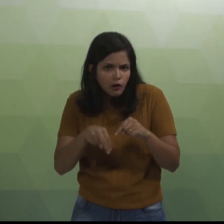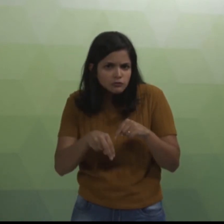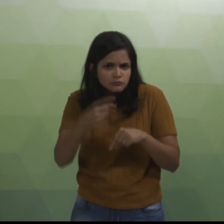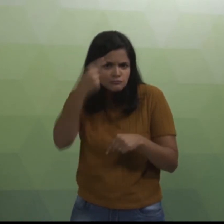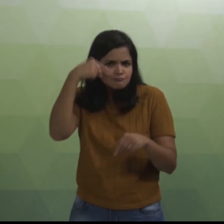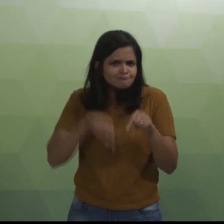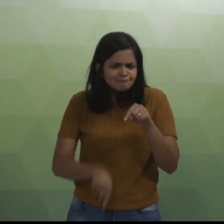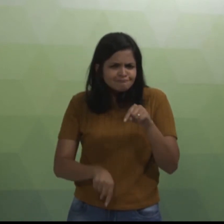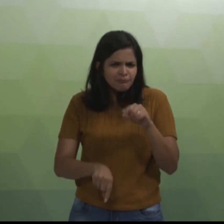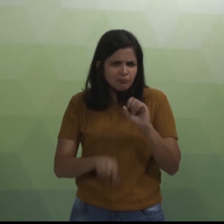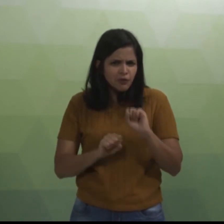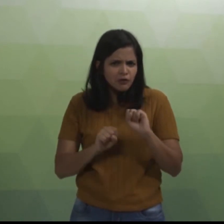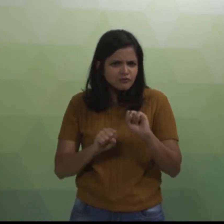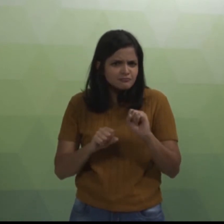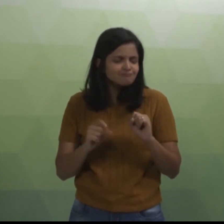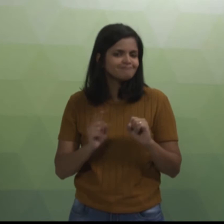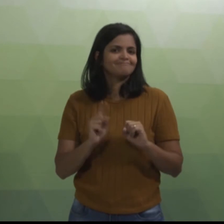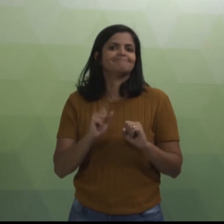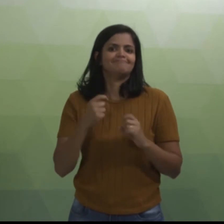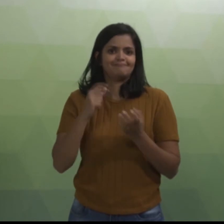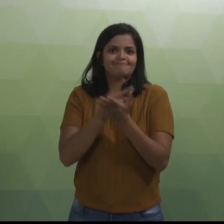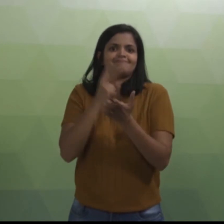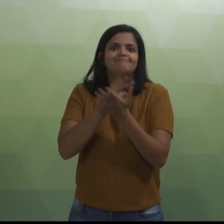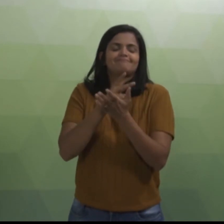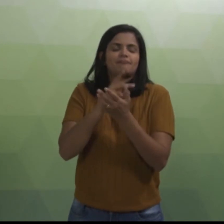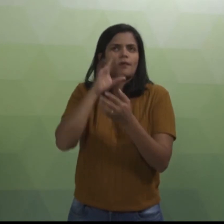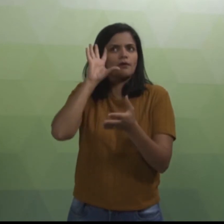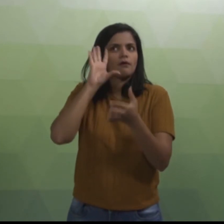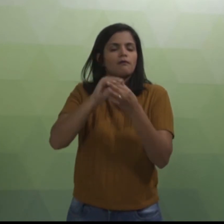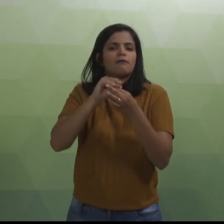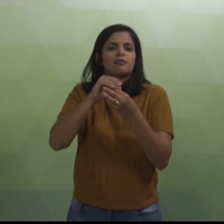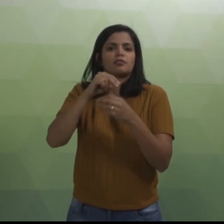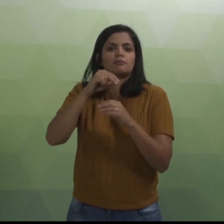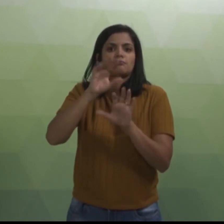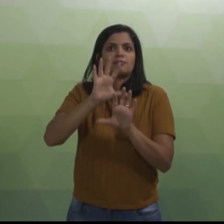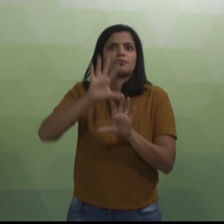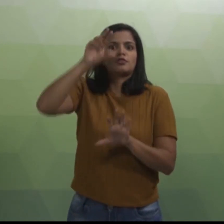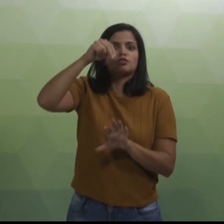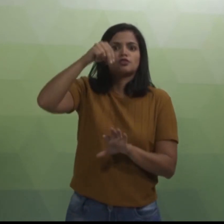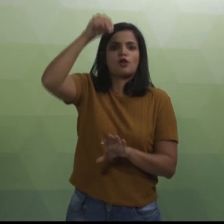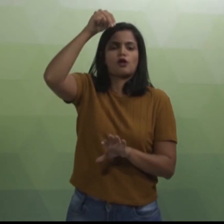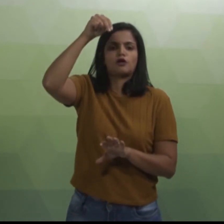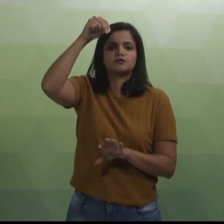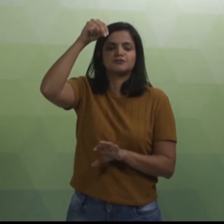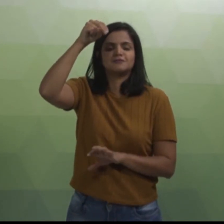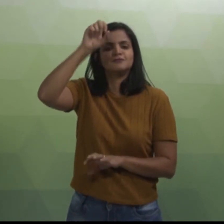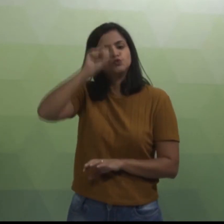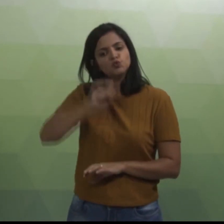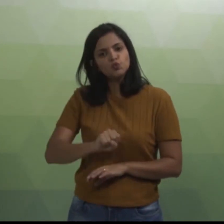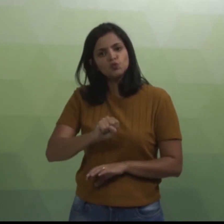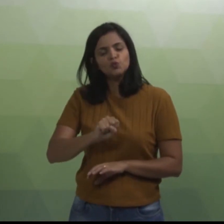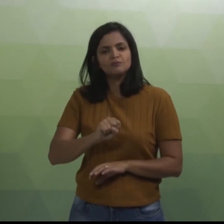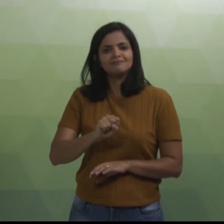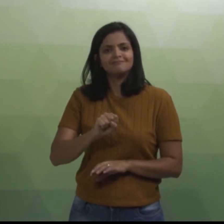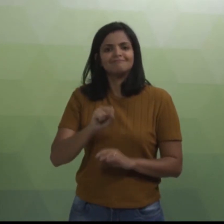que eu marquei o norte. Mas eu posso marcar o sul? Não, eu tenho que ter essa similaridade com o